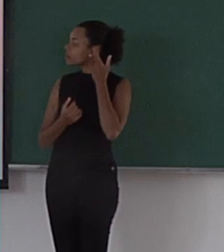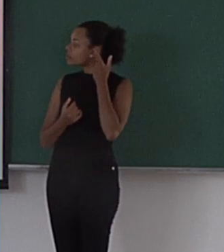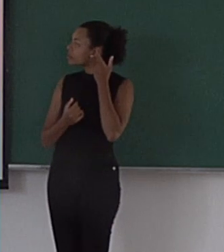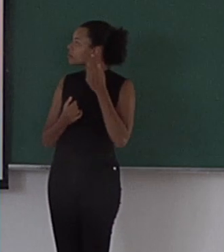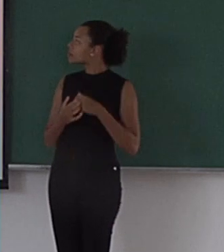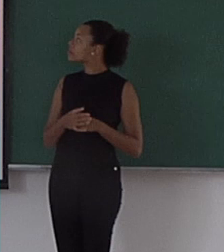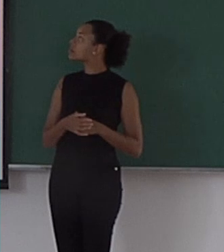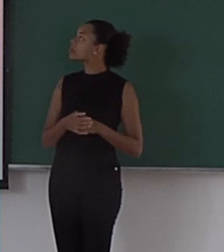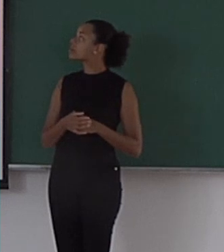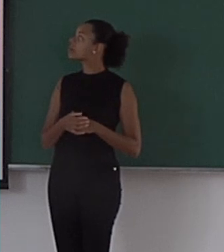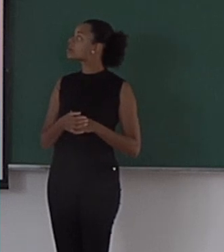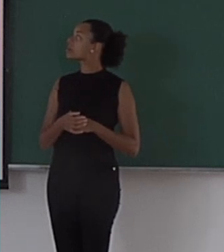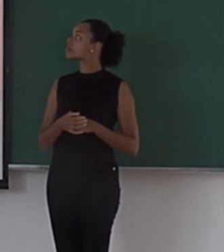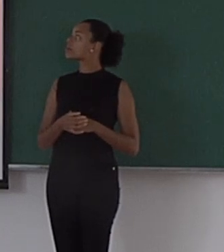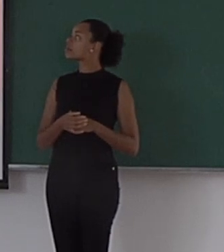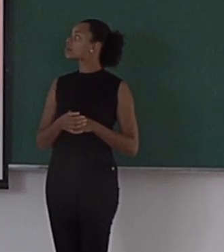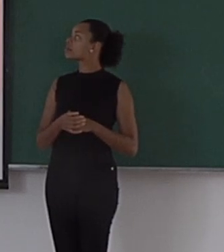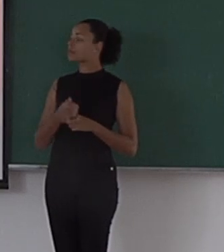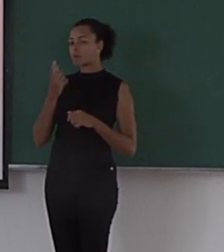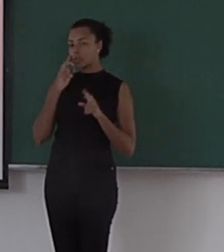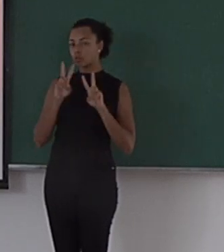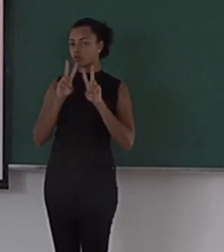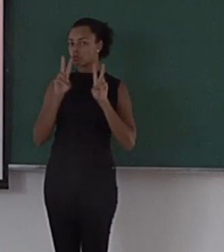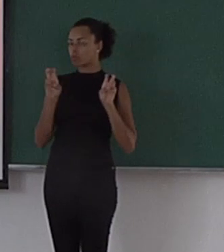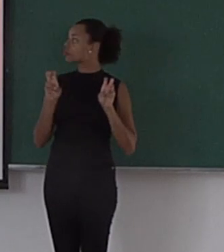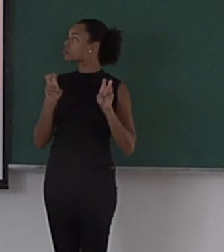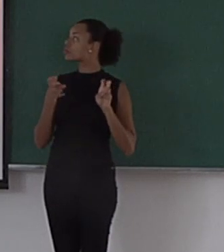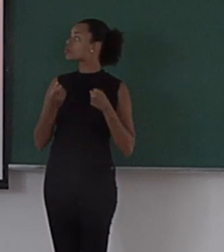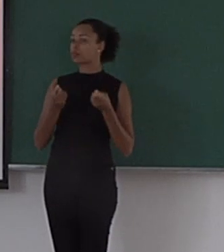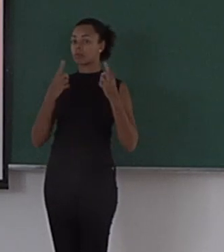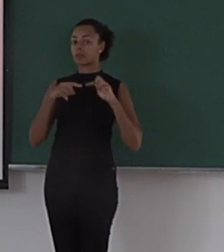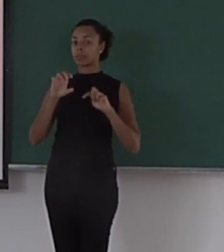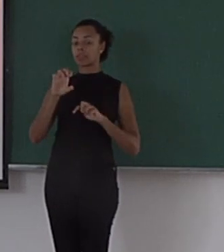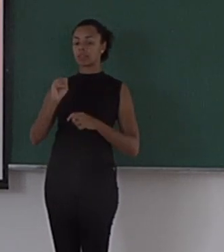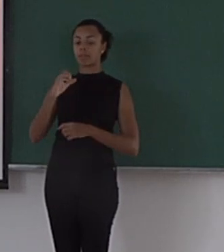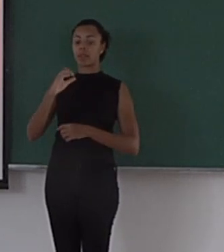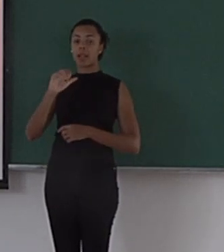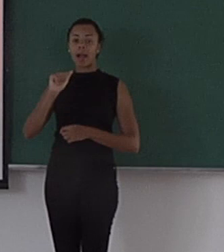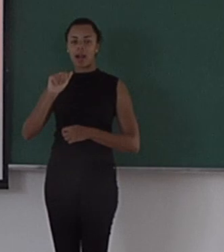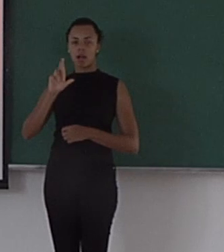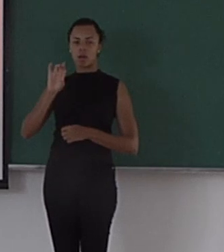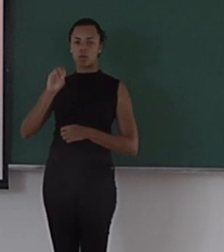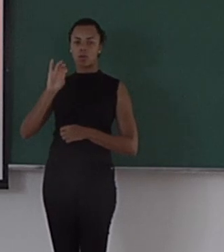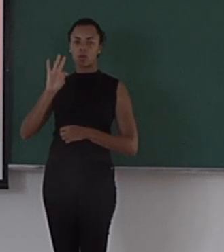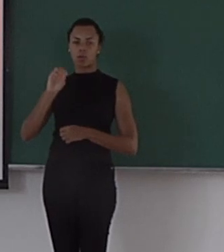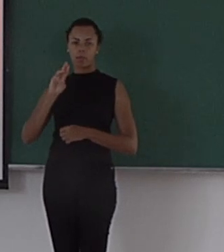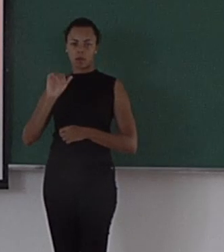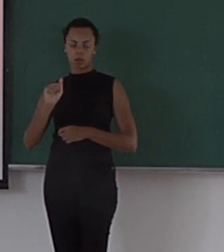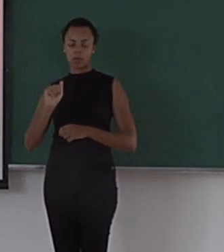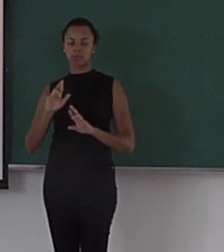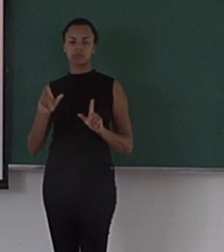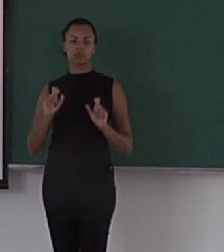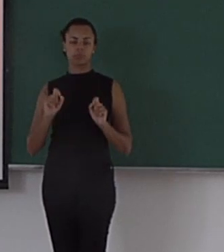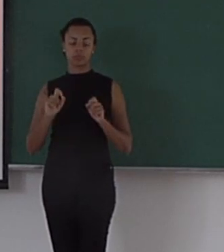é uma escarectomia e aqui é uma escarotomia. Qual que é a diferença de um para o outro?